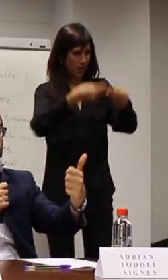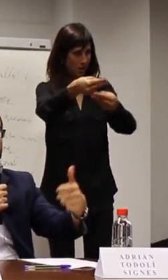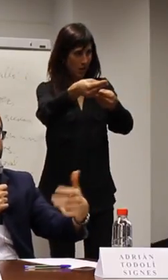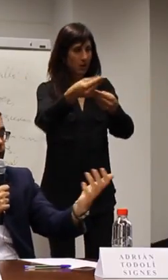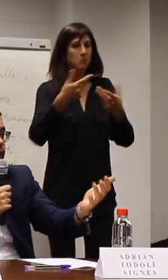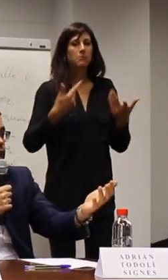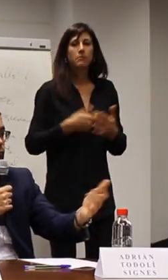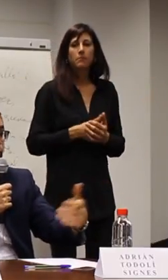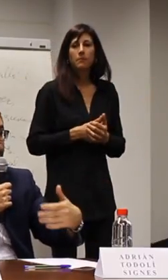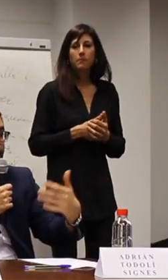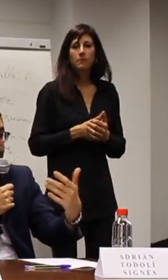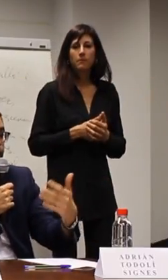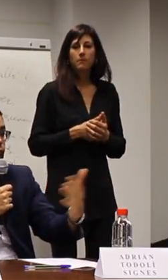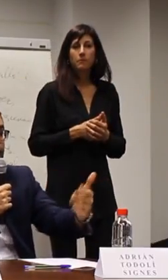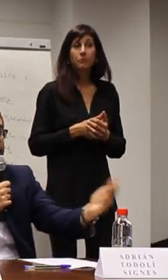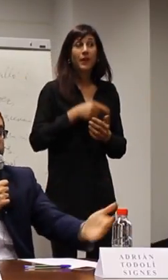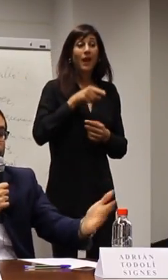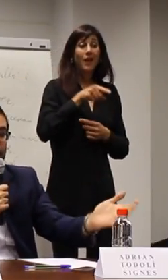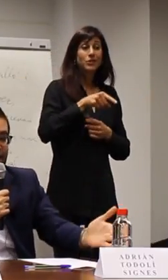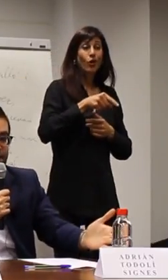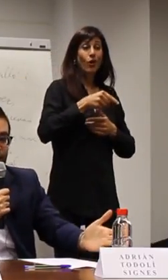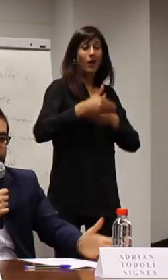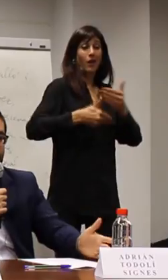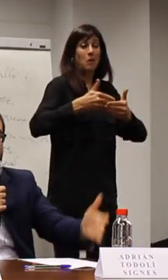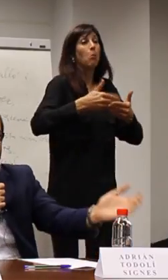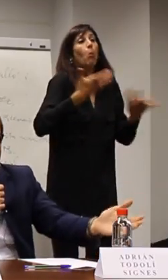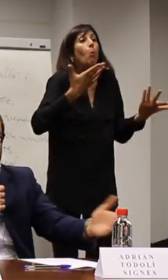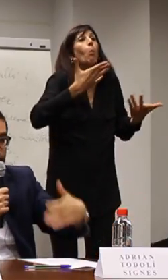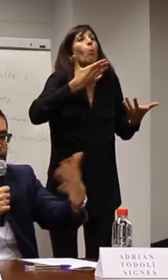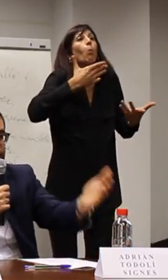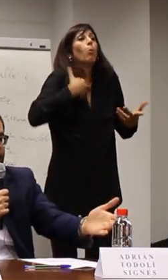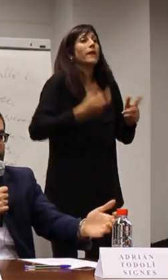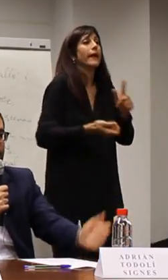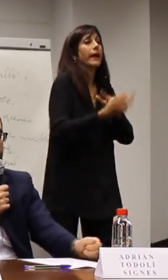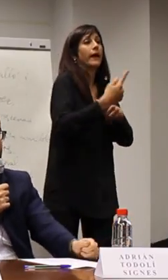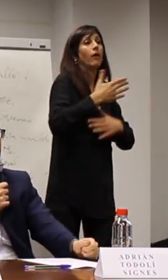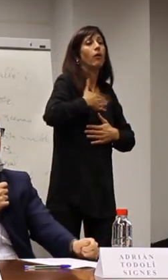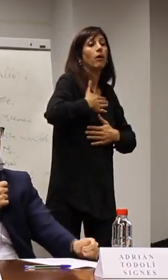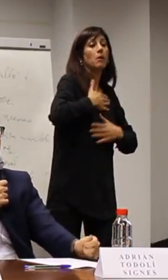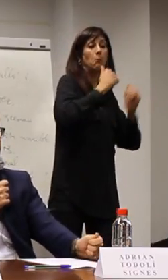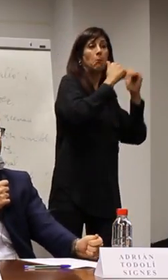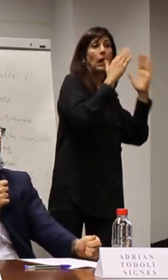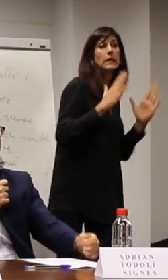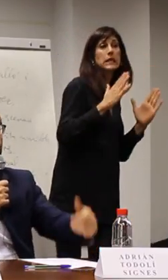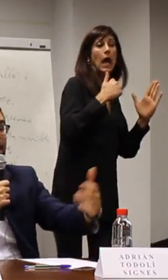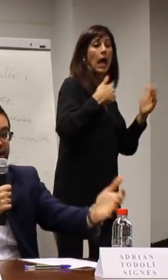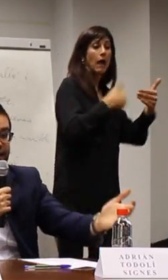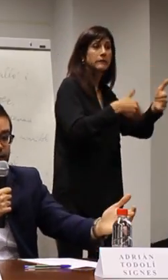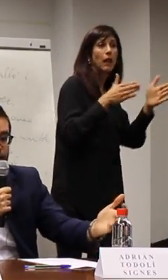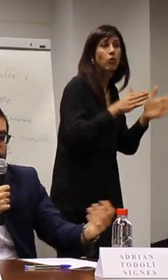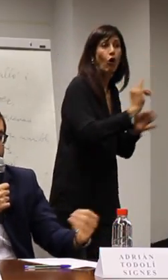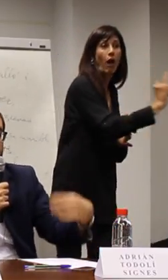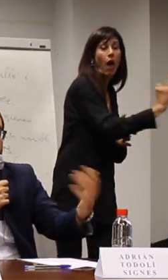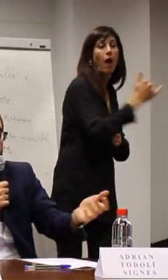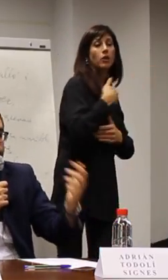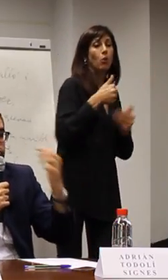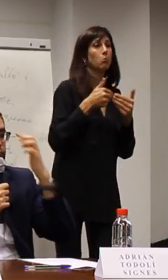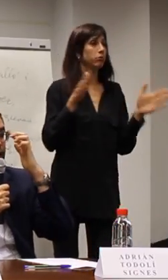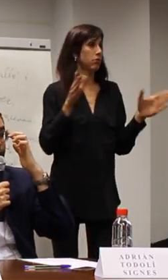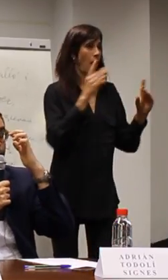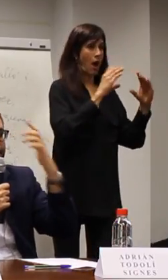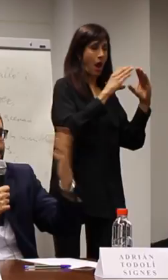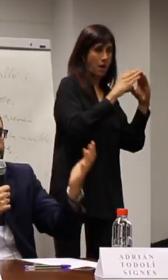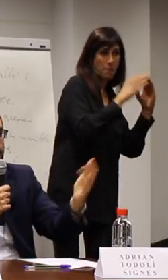a una habitación en mi casa que está vacía, ¿no?, a través de Airbnb, o por ejemplo un parking. Yo